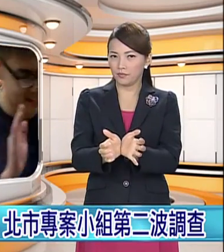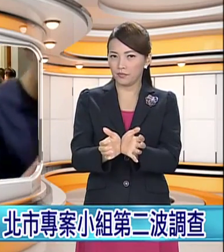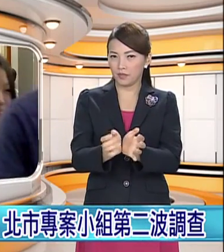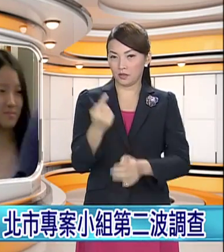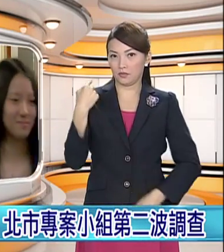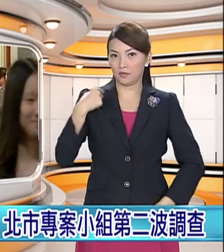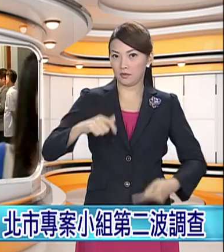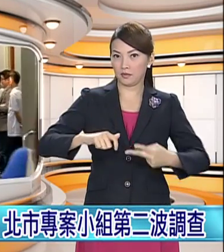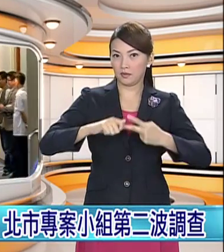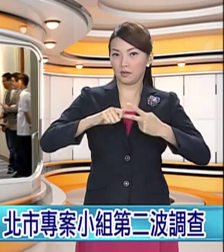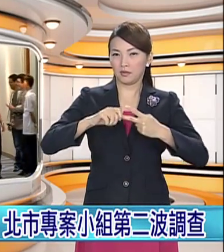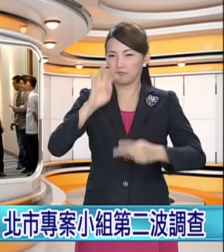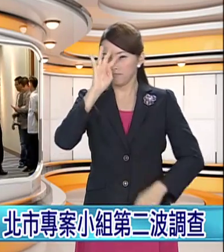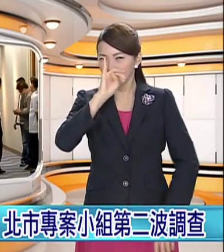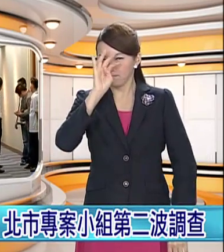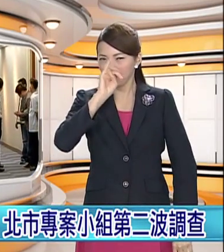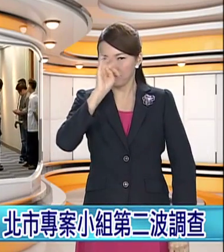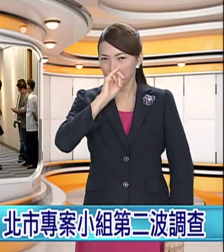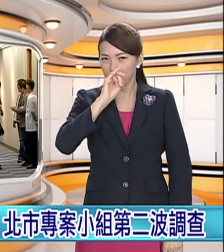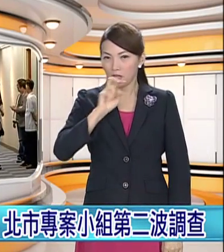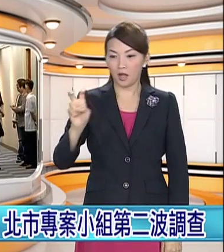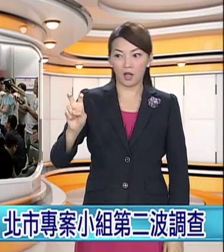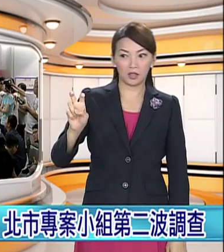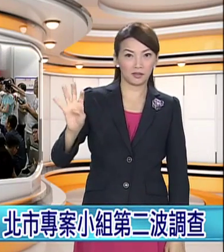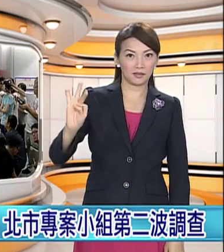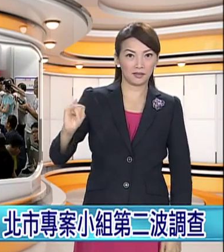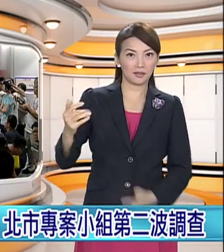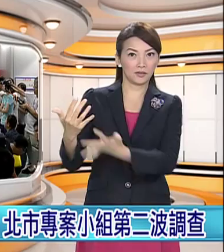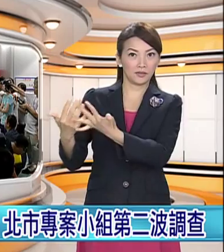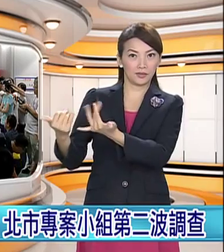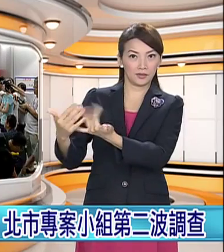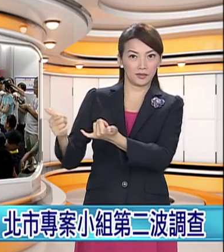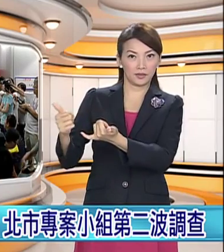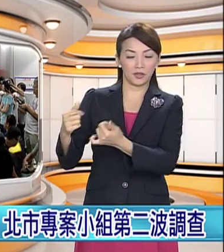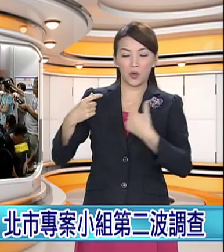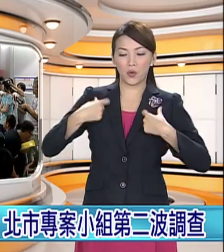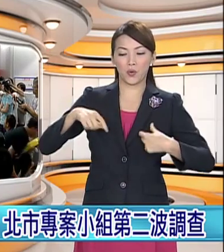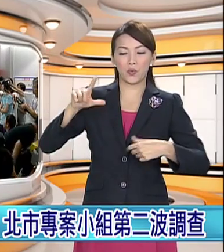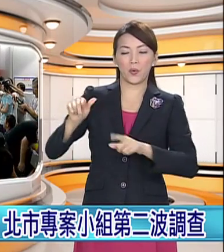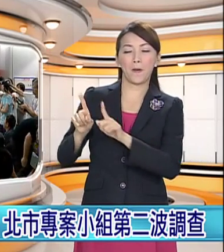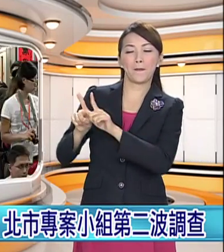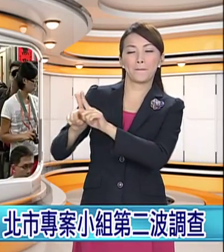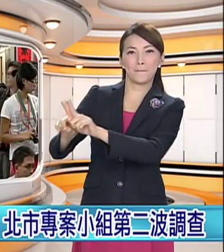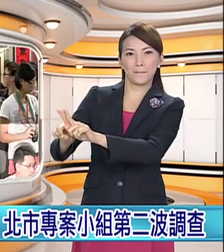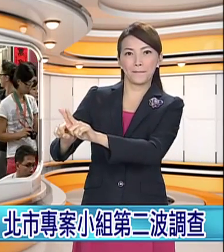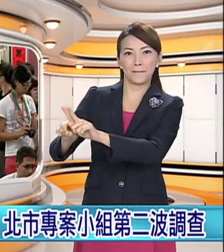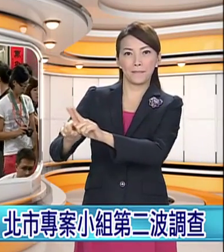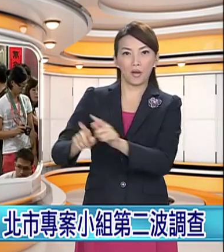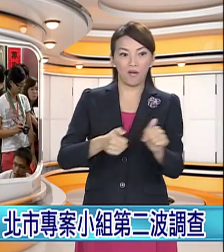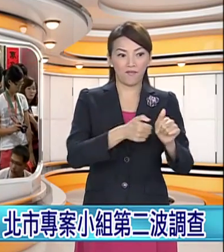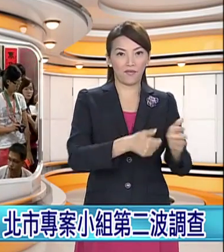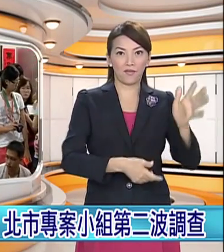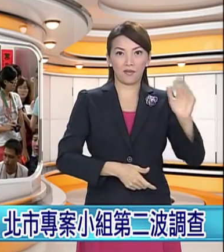查，20多位学生在律师的陪同之下，跟副市长邓家